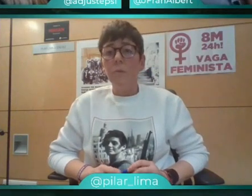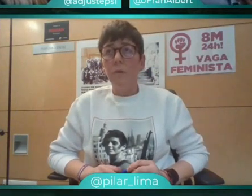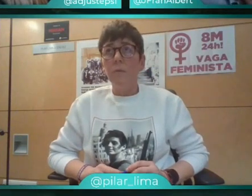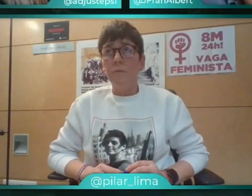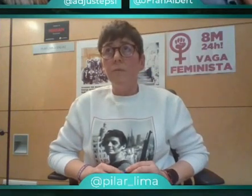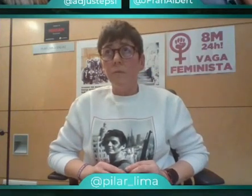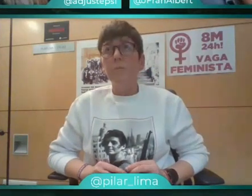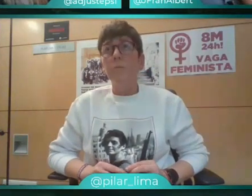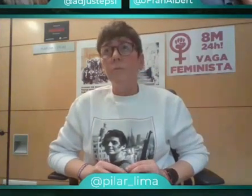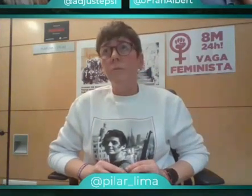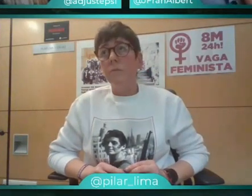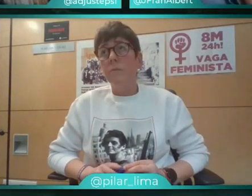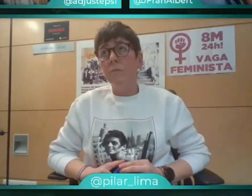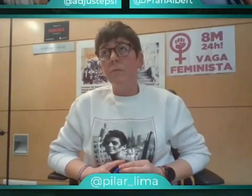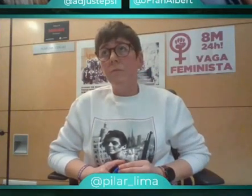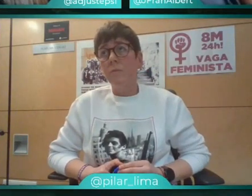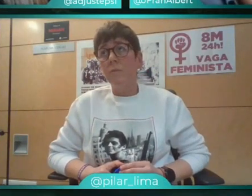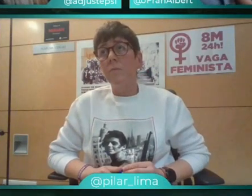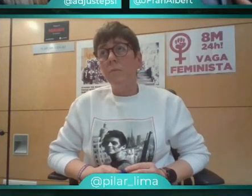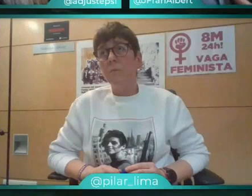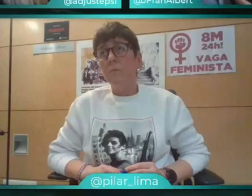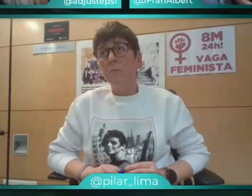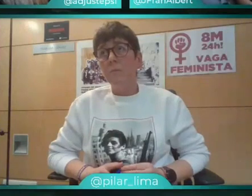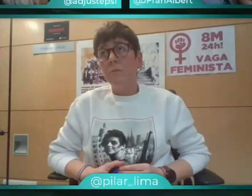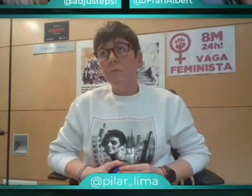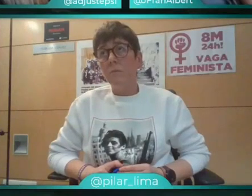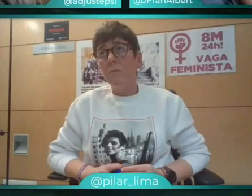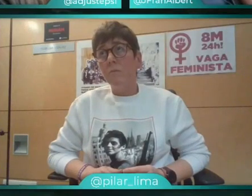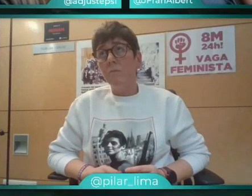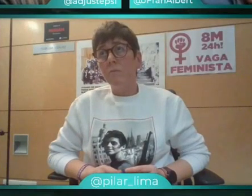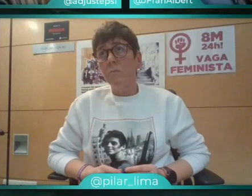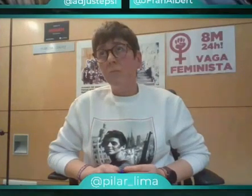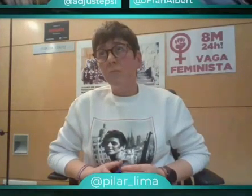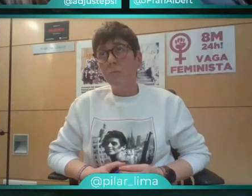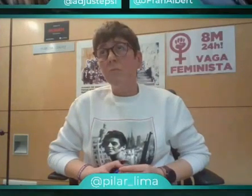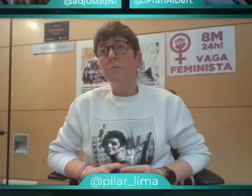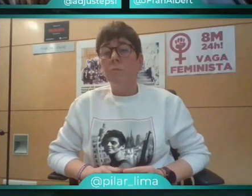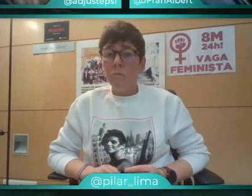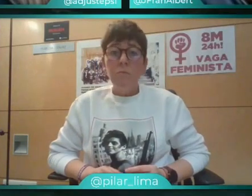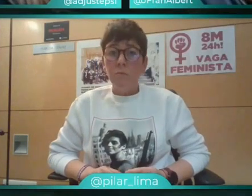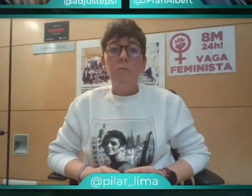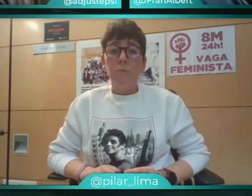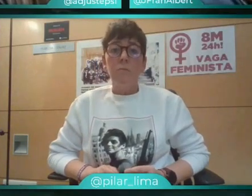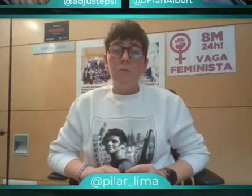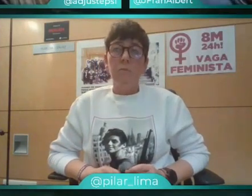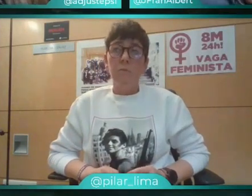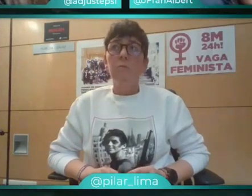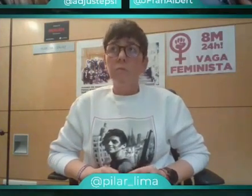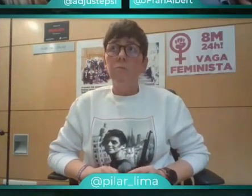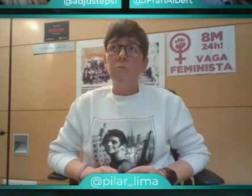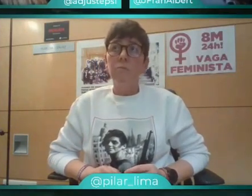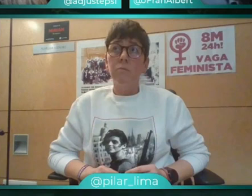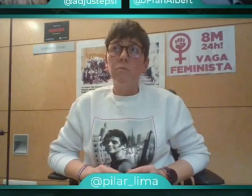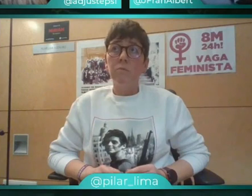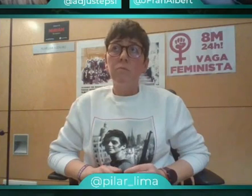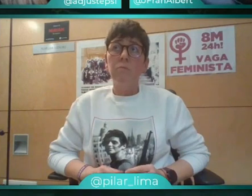sobre todo de manera permitida es No y todos si son cadenas de discursos de odio cadenas extrema derecha dices pues aunque me des visibilidad pues no ahí